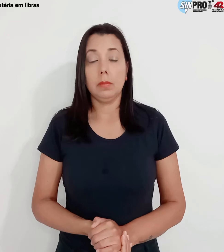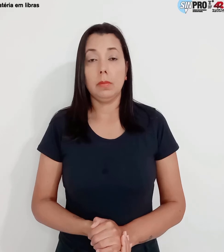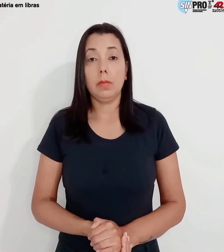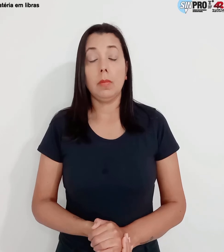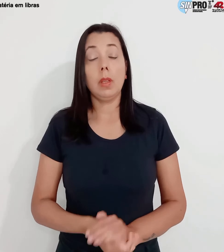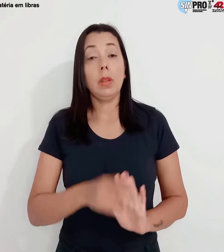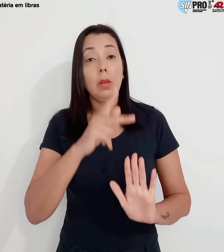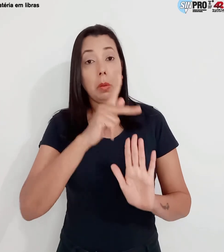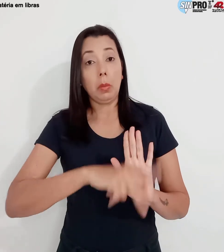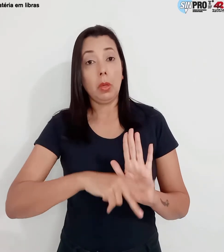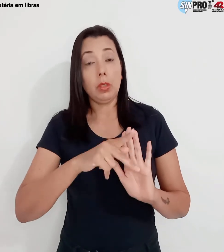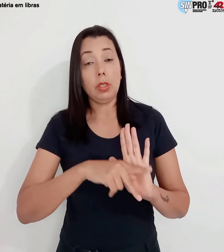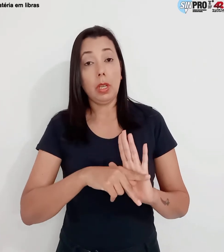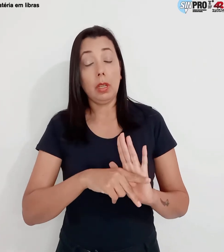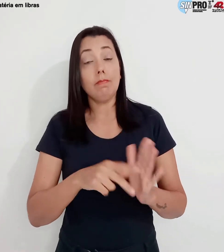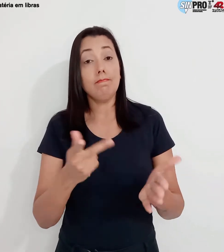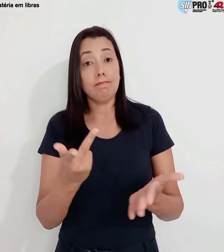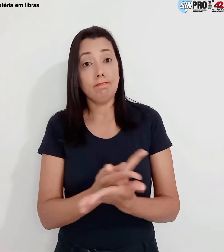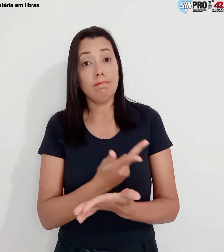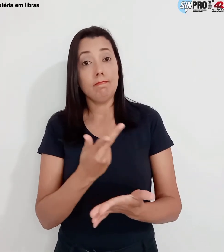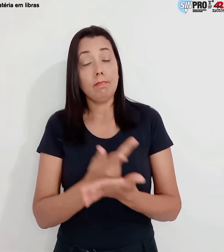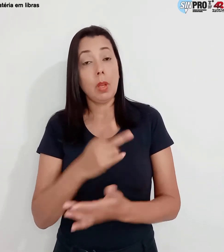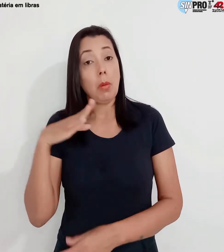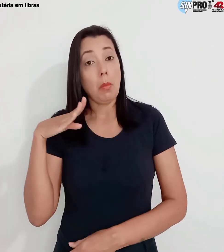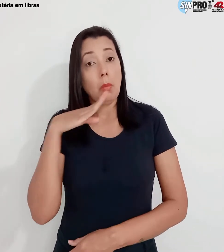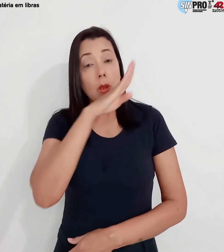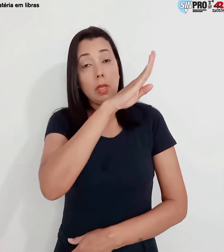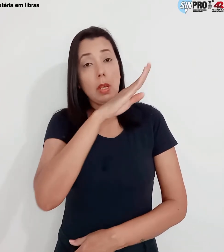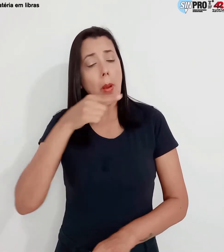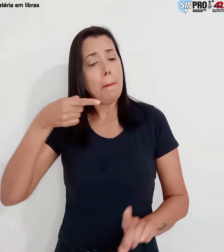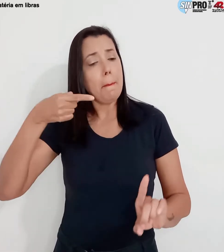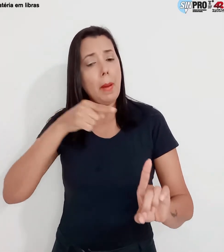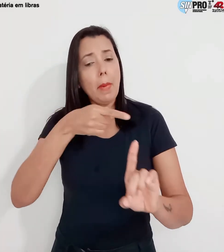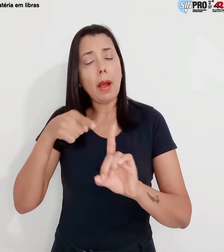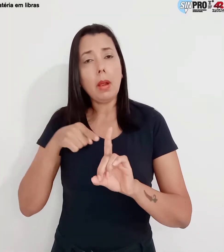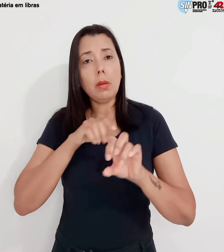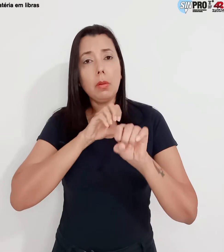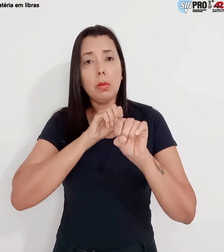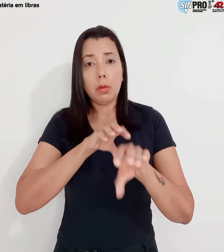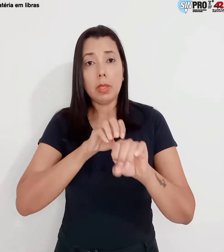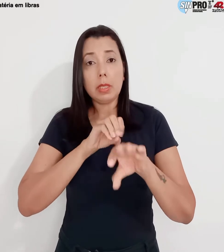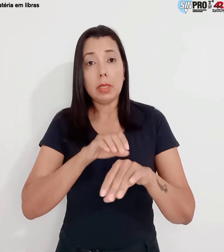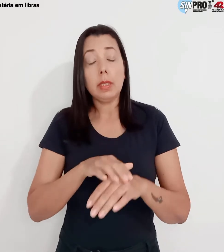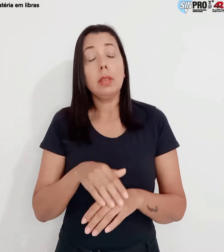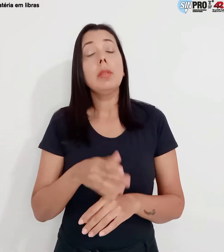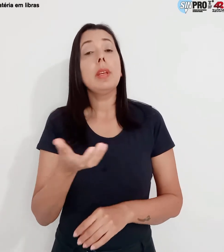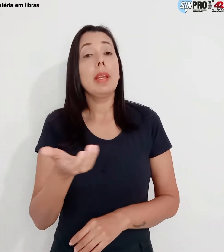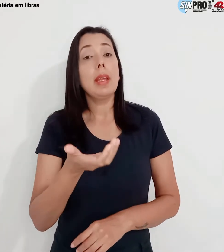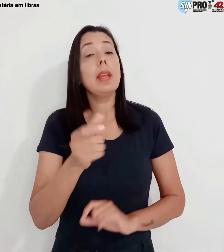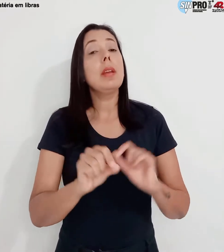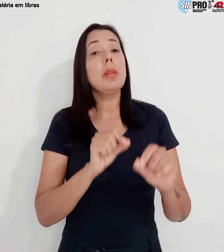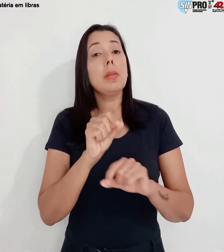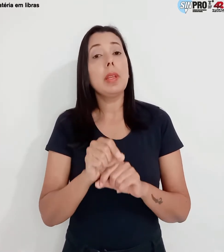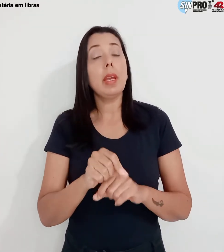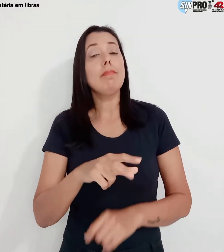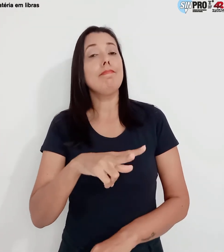Por meio de projetos fatiados, Bolsonaro ataca a educação visando a